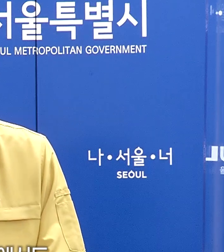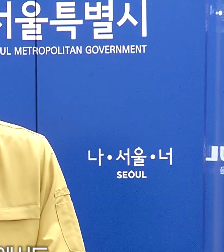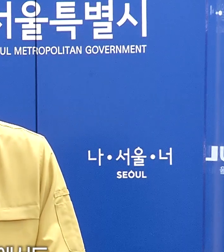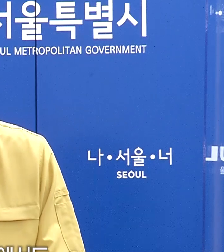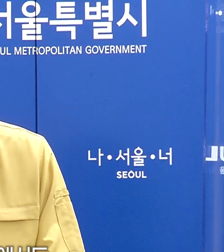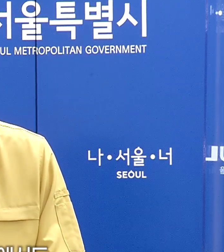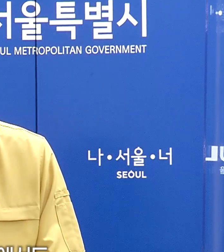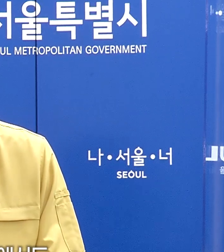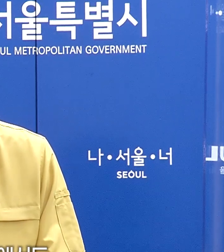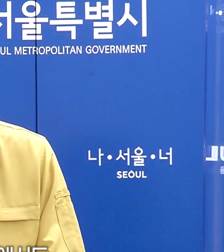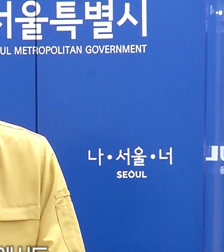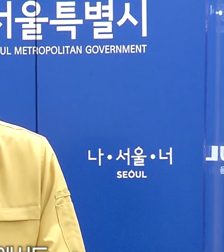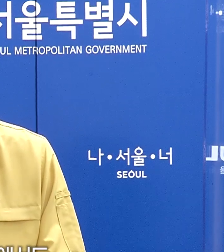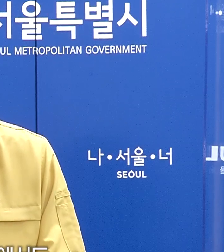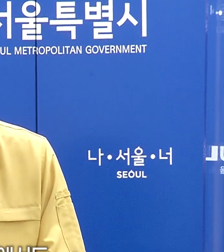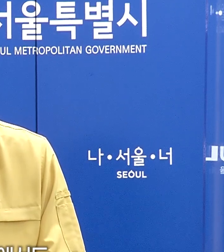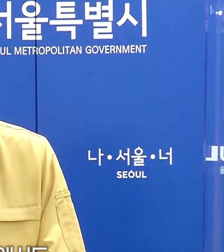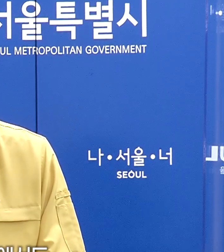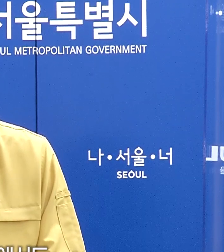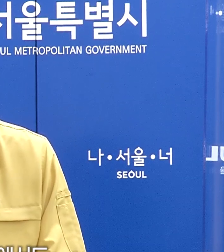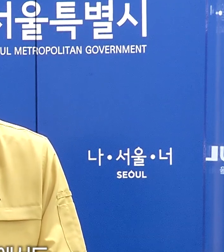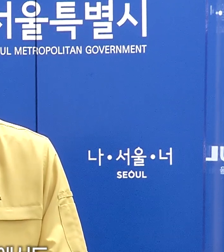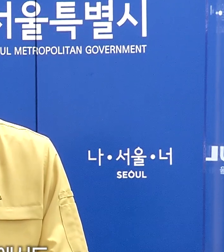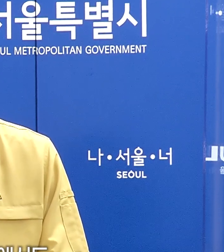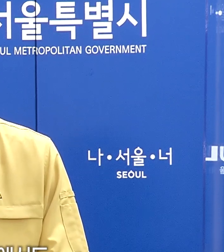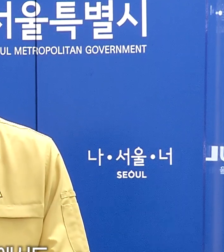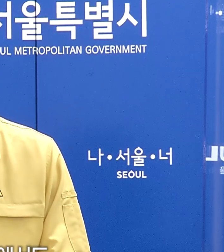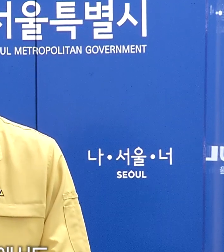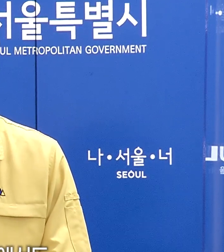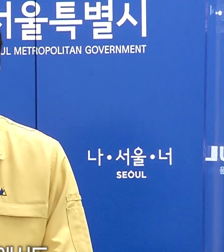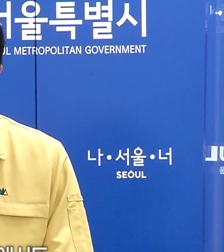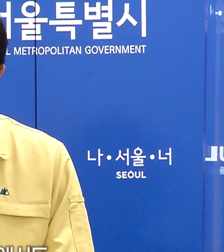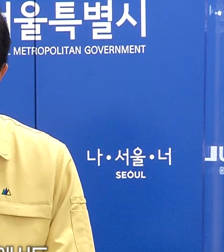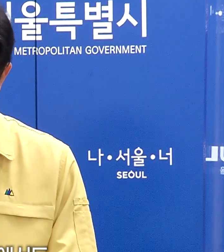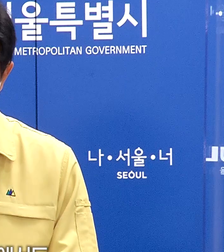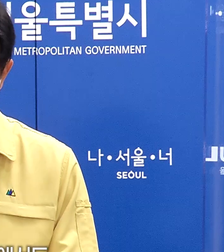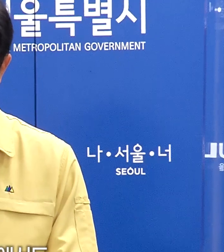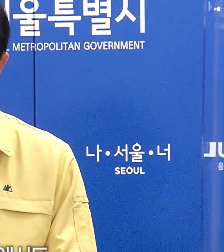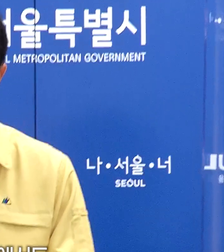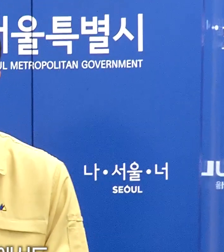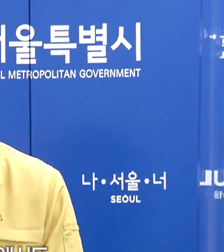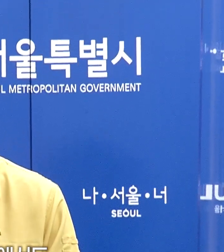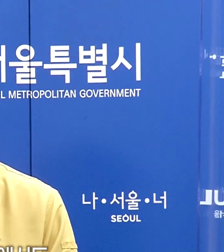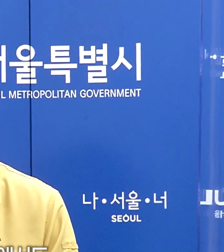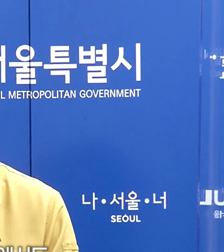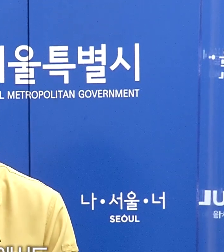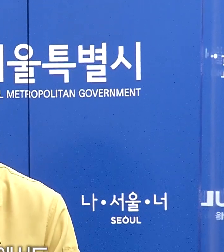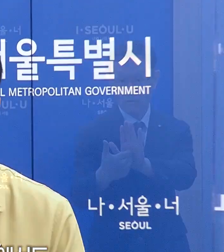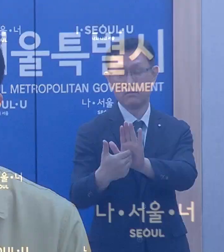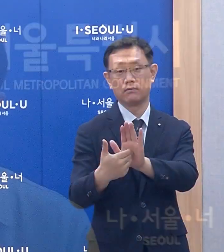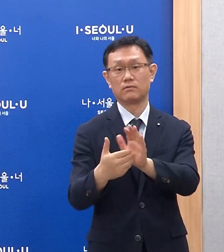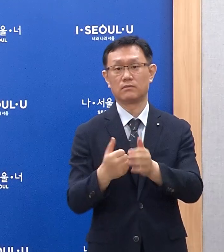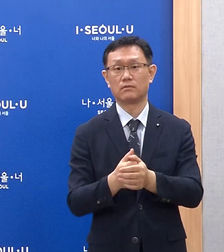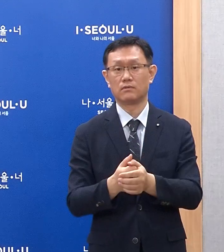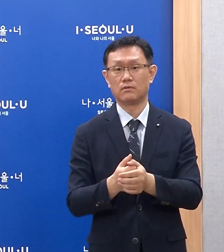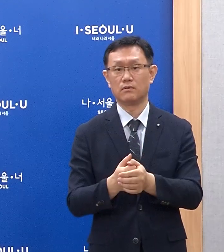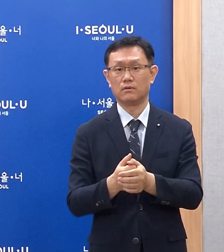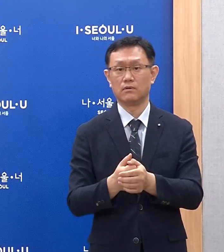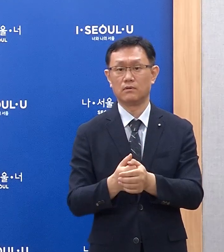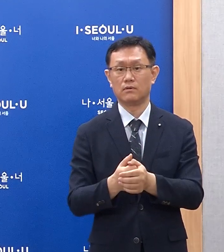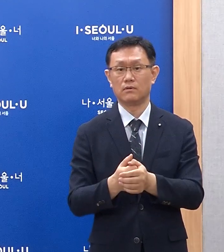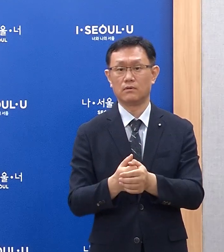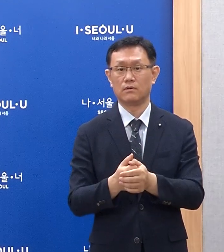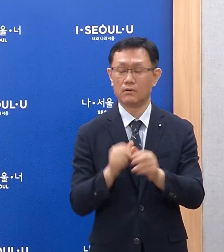구청장 등 일선 자치구는 물론 정치권에서도 서울형 상생 방역 효과를 두고 논쟁이 벌어졌습니다. 과연